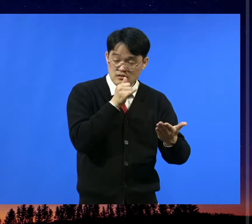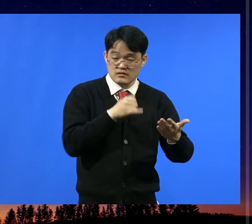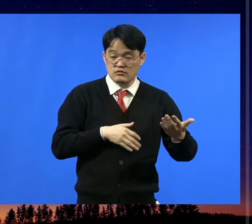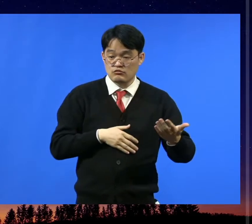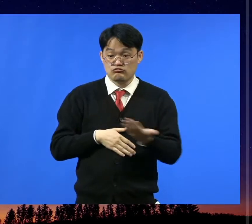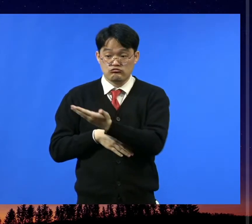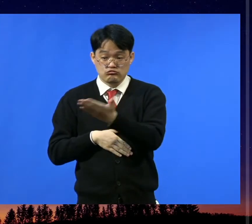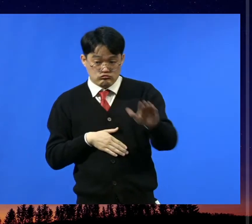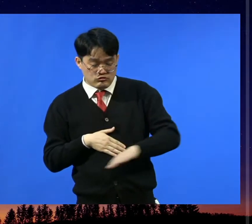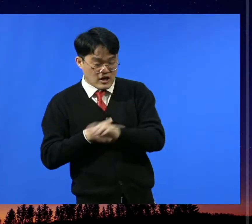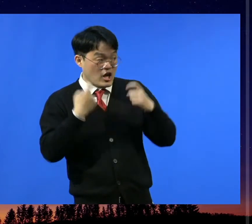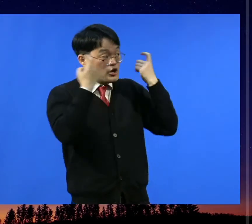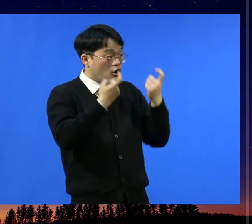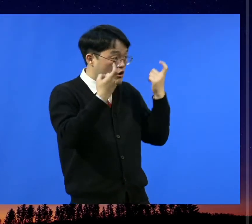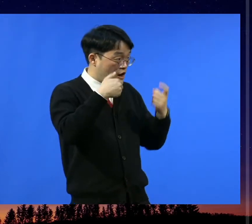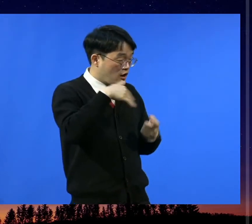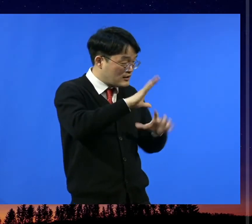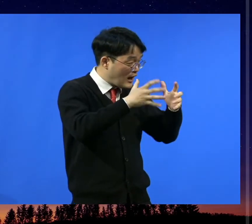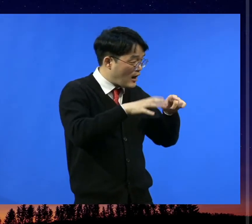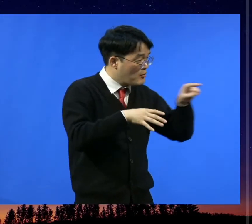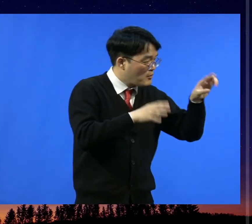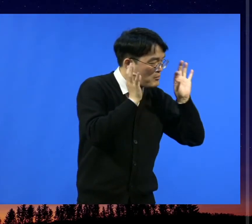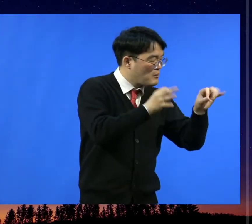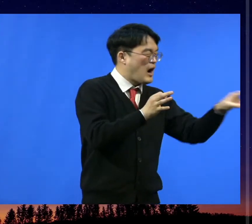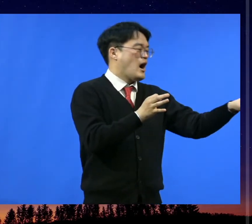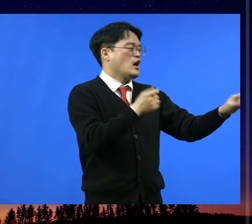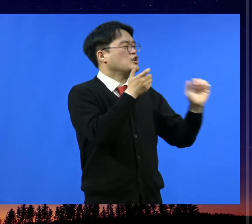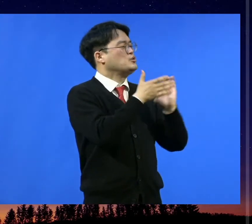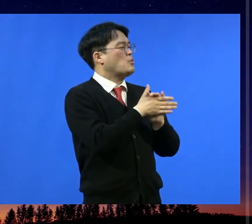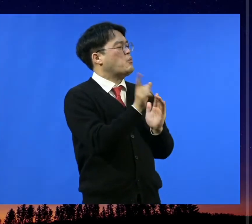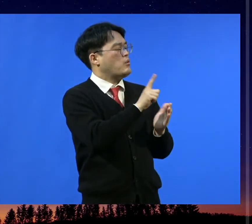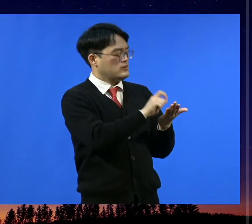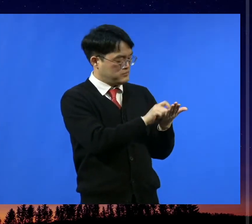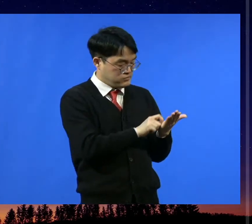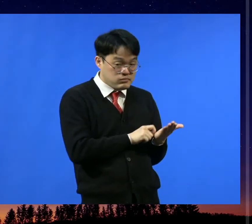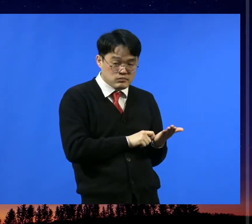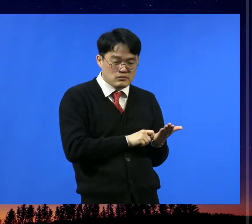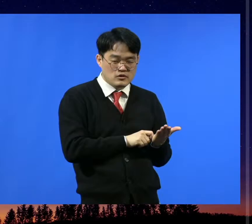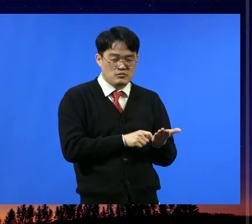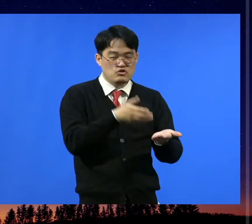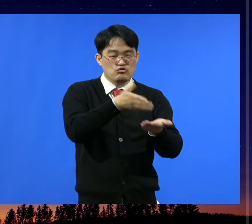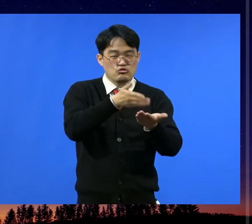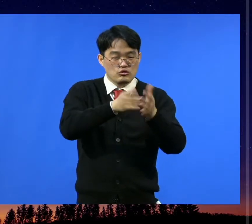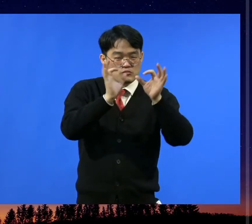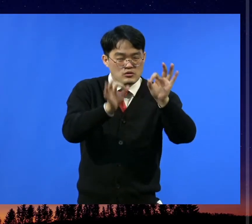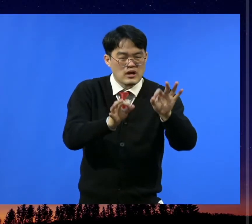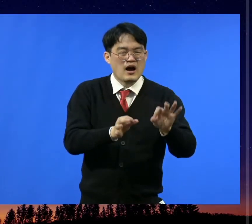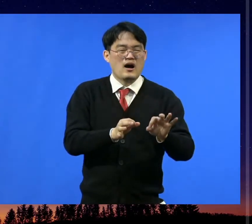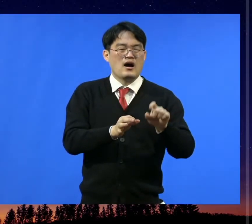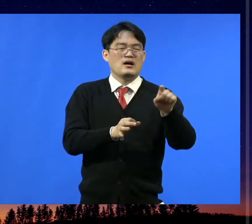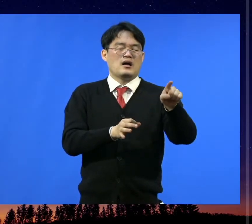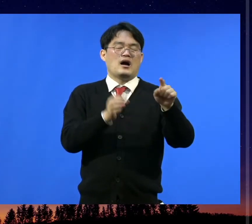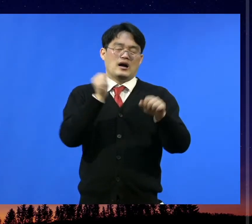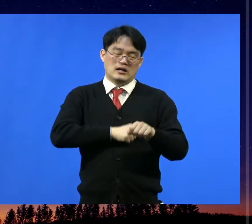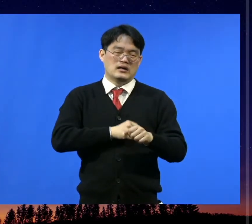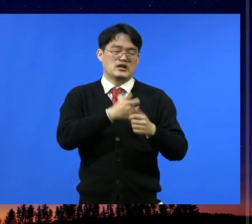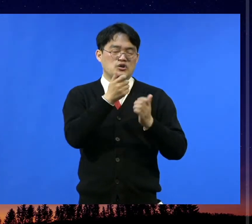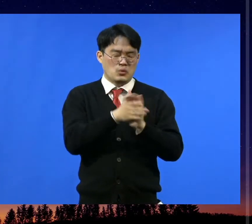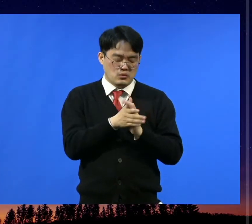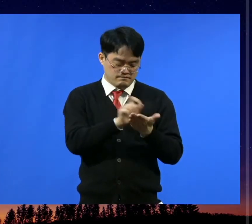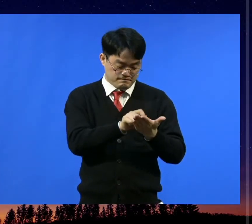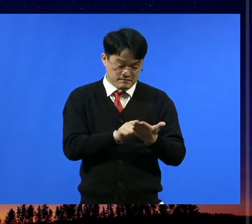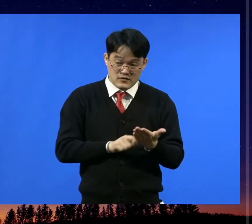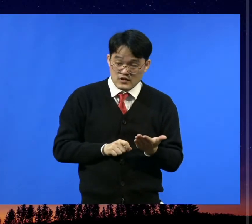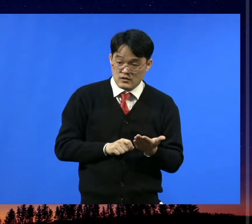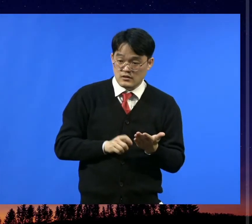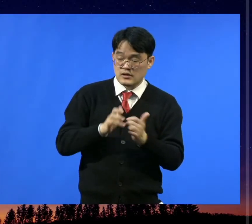기도가 보이고, 뭐 TV에 뉴스를 봐도 거기서 기도해야 될 게 보이고, 사람들과 대화하면서도 기도할 것이